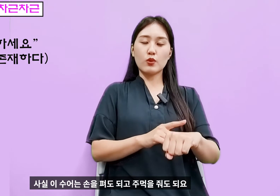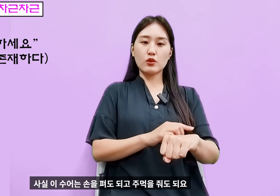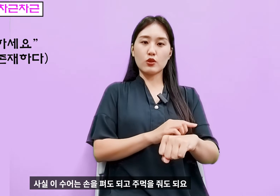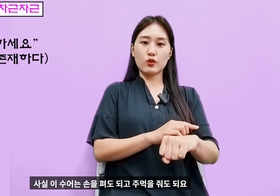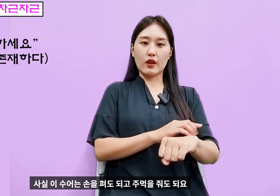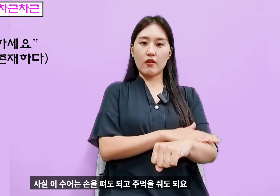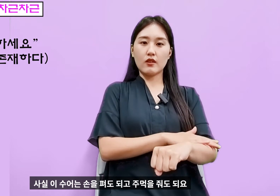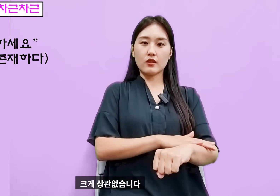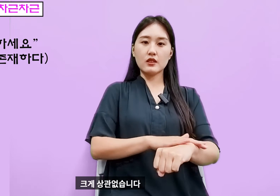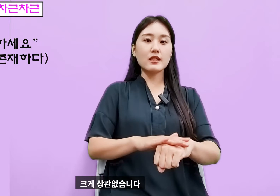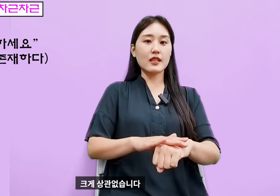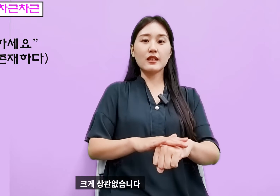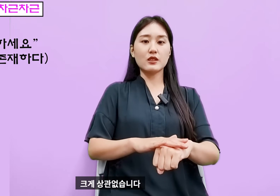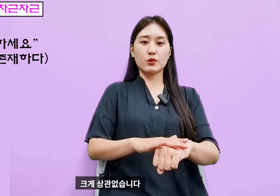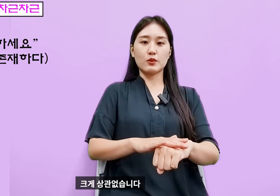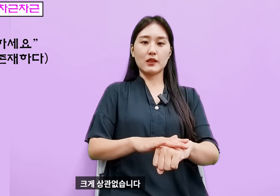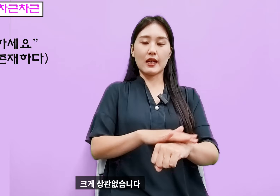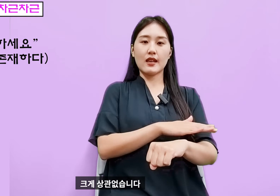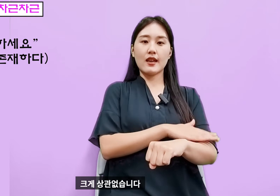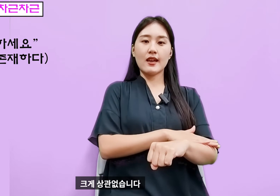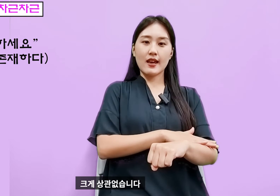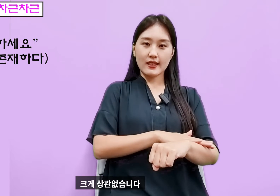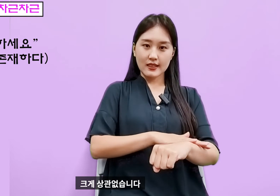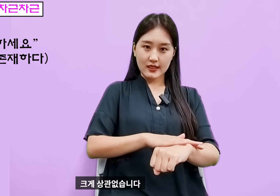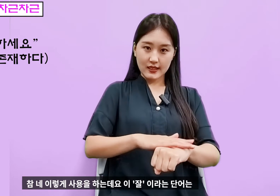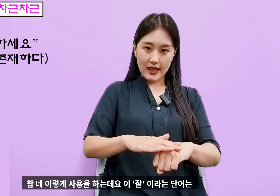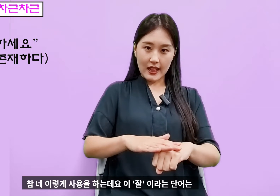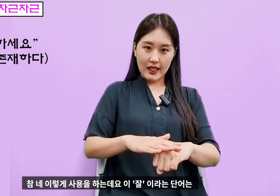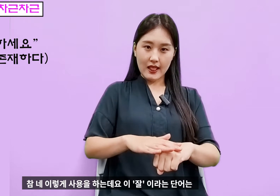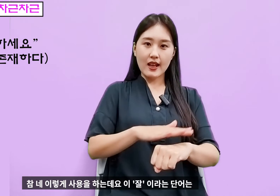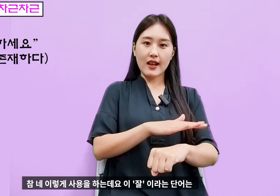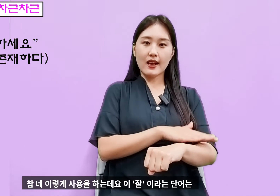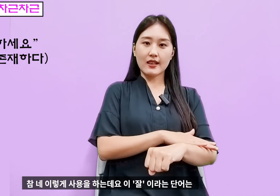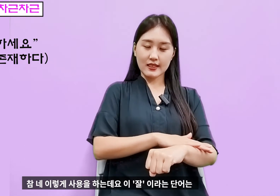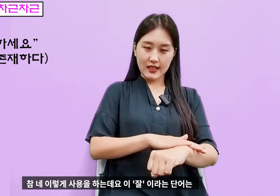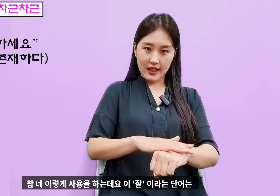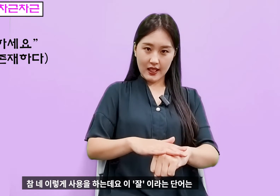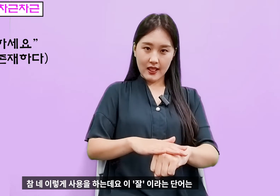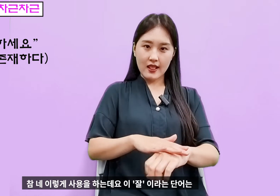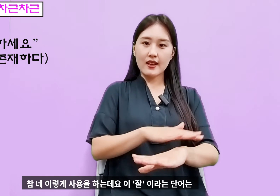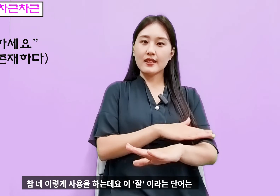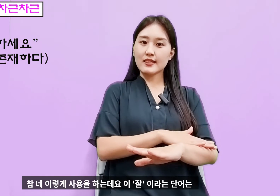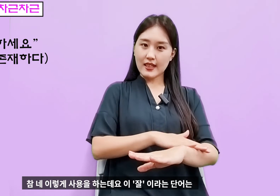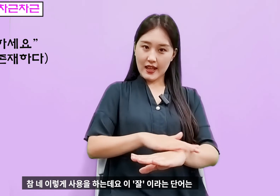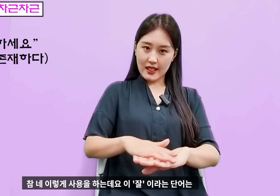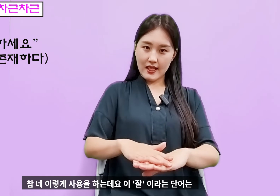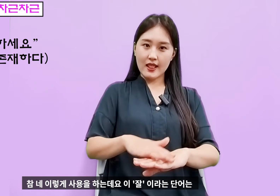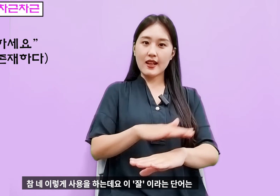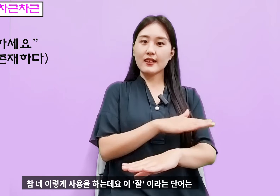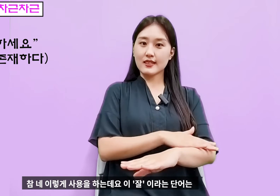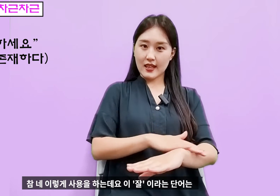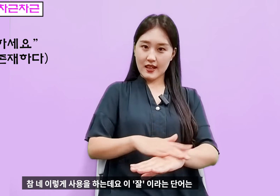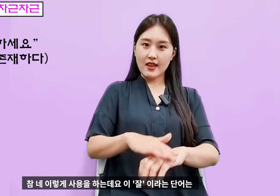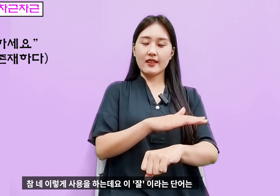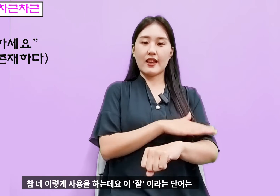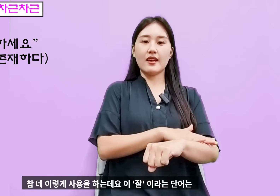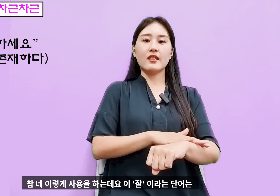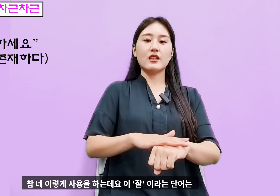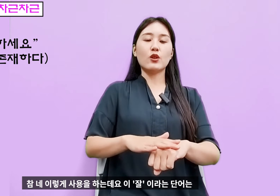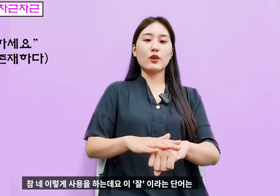쥐어도 돼요. 크게 상관은 없습니다. 잘, 잘, 잘, 잘. 네, 이렇게